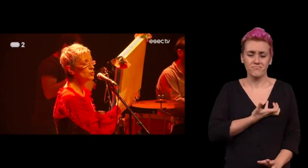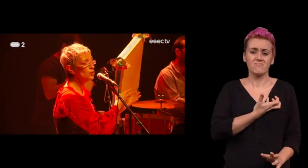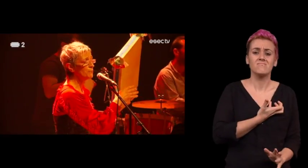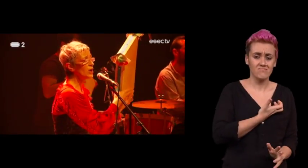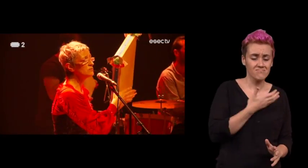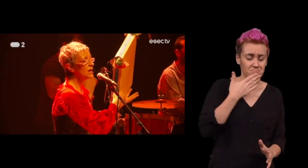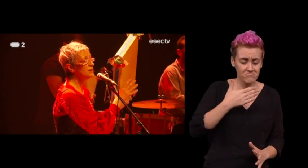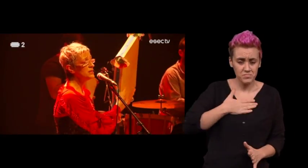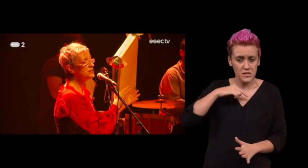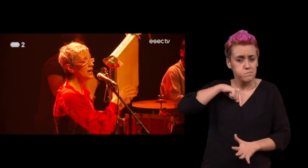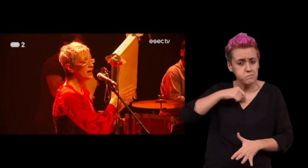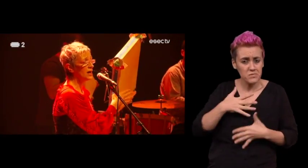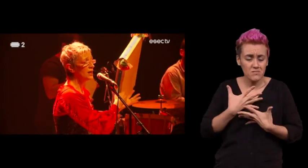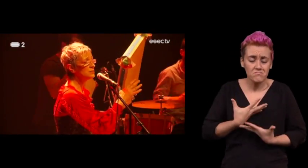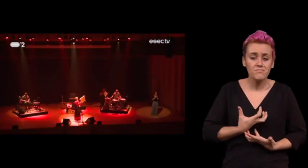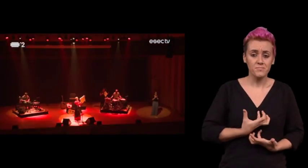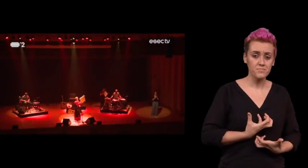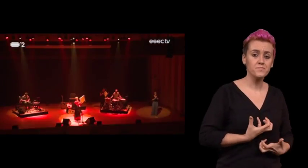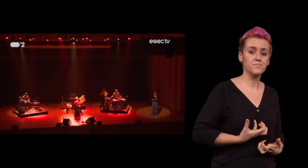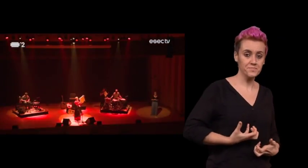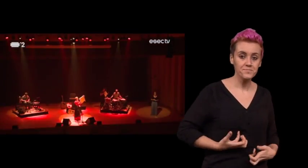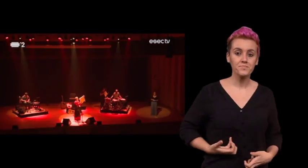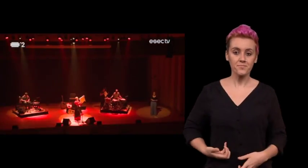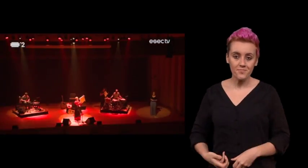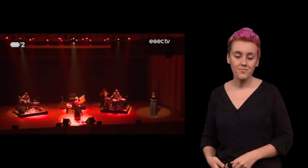queima-roupa no porão da minha alma.